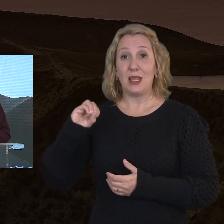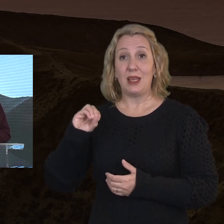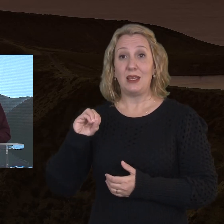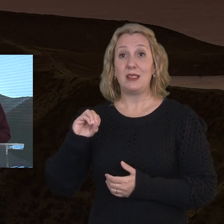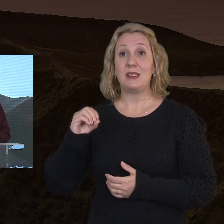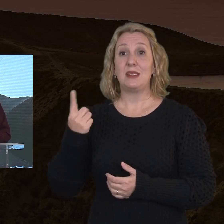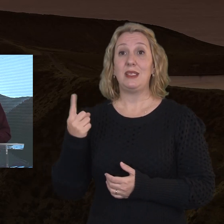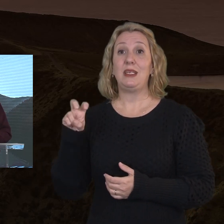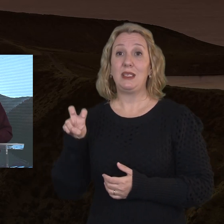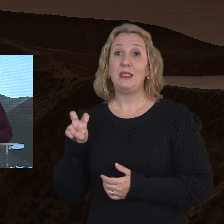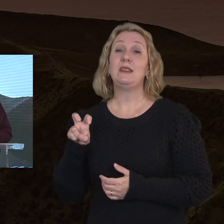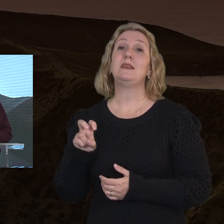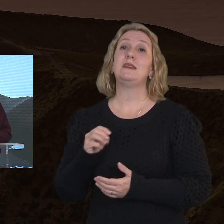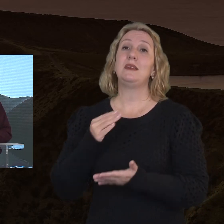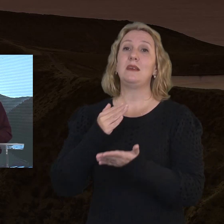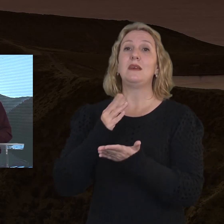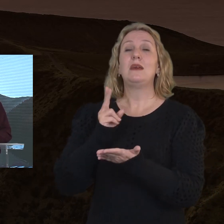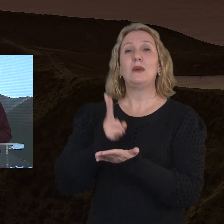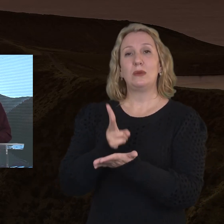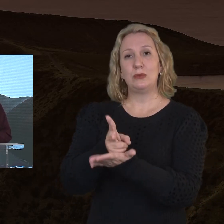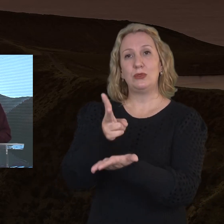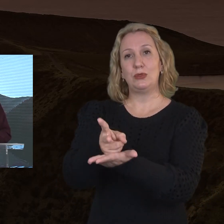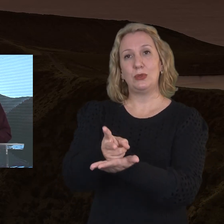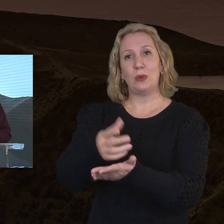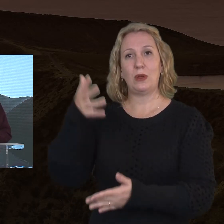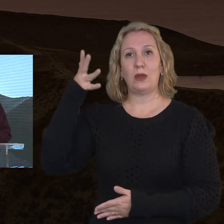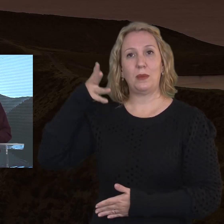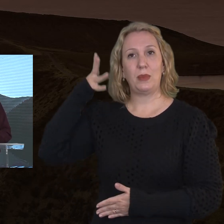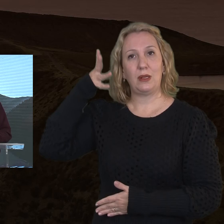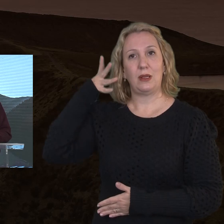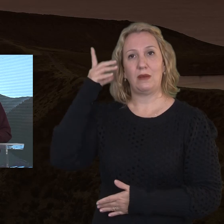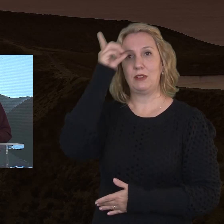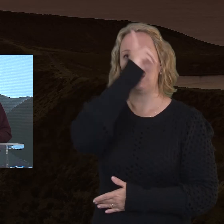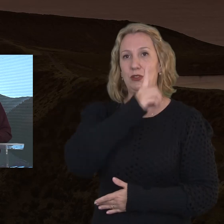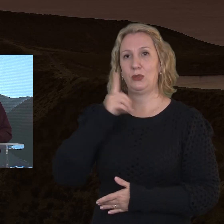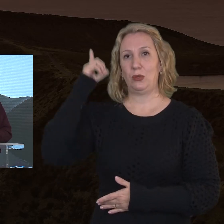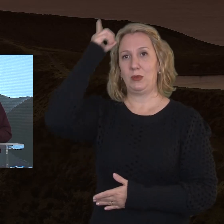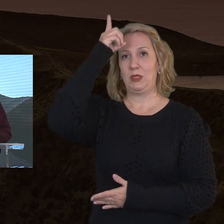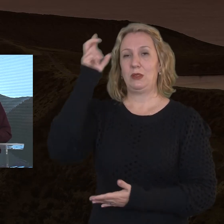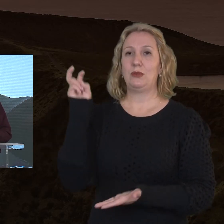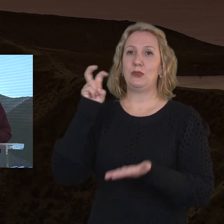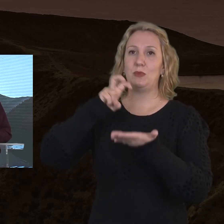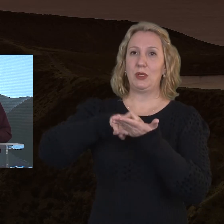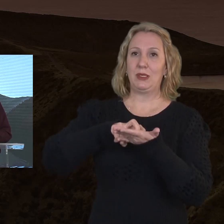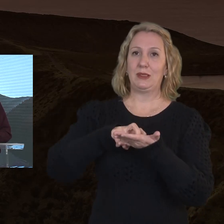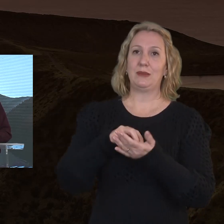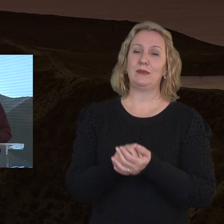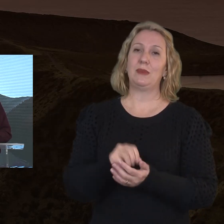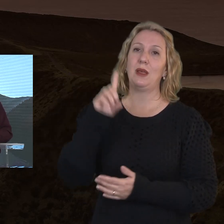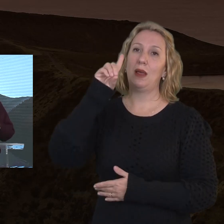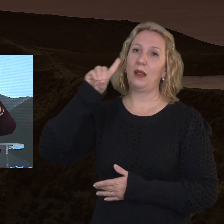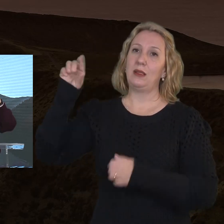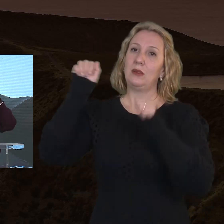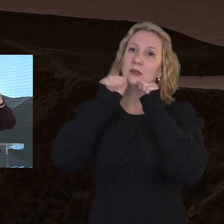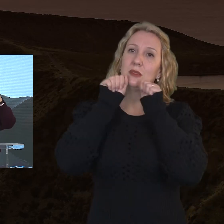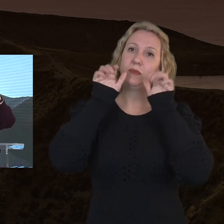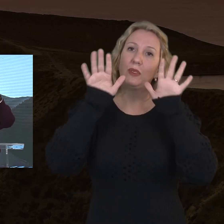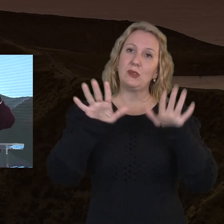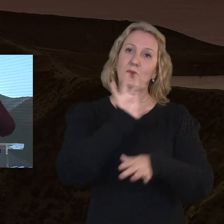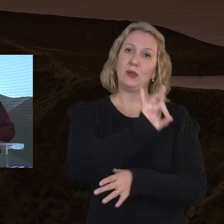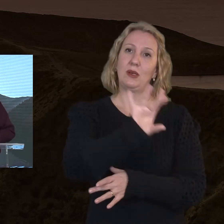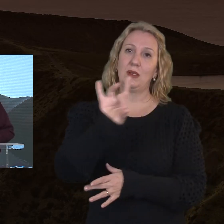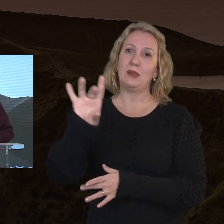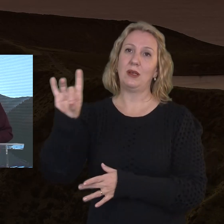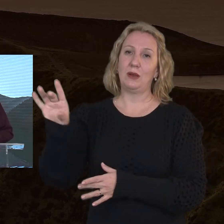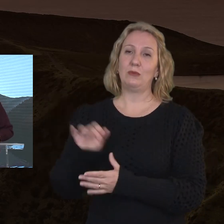pedro dong que vai dar continuação continuidade a palavra e domingo de manhã até a próxima a paz deus abençoe a cada um e vamos ser